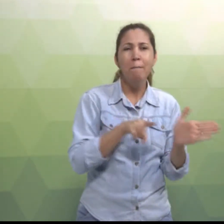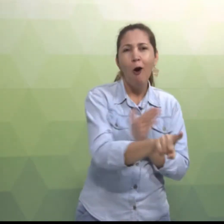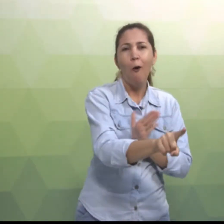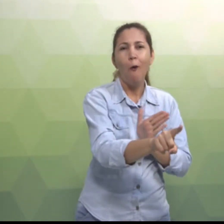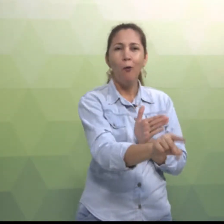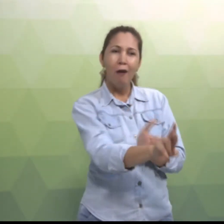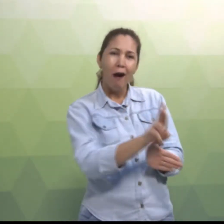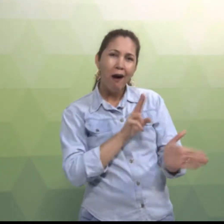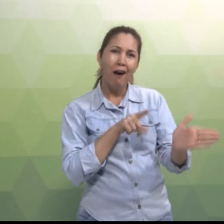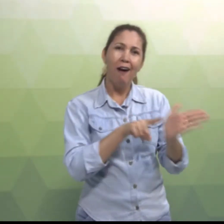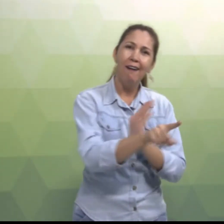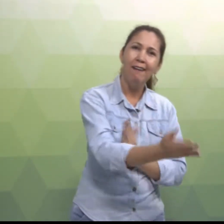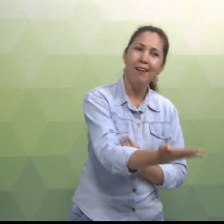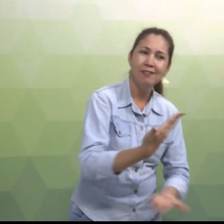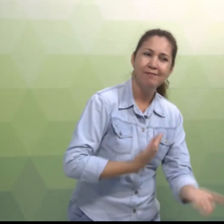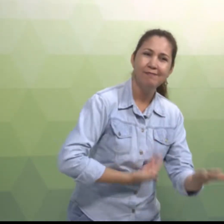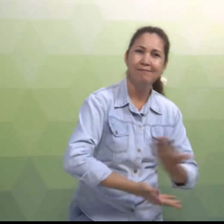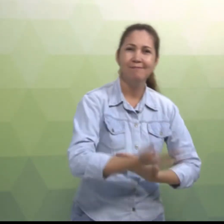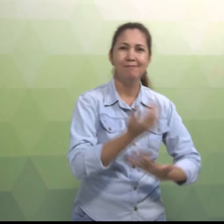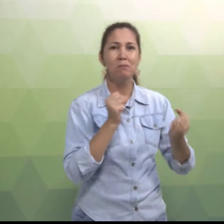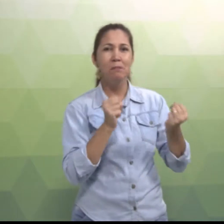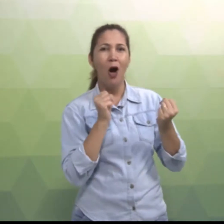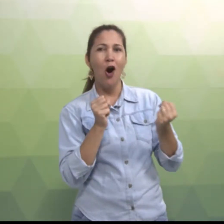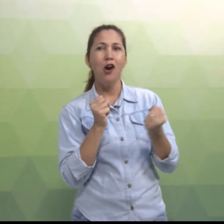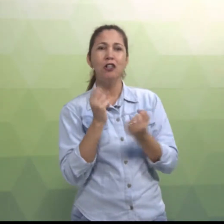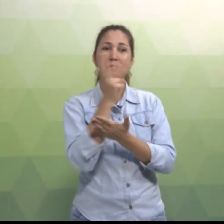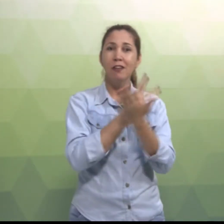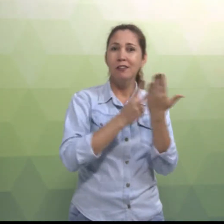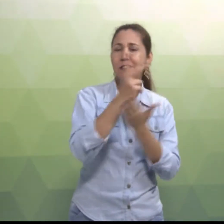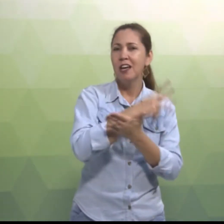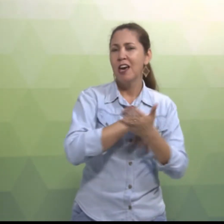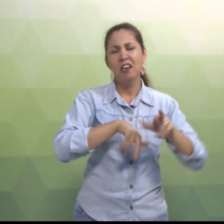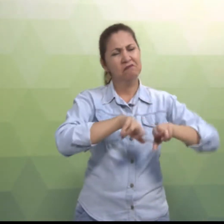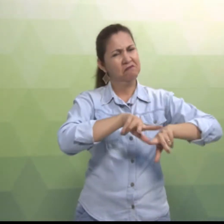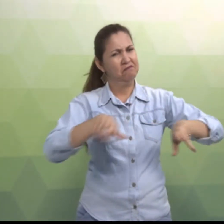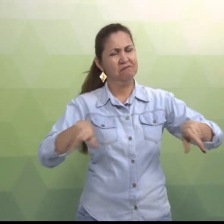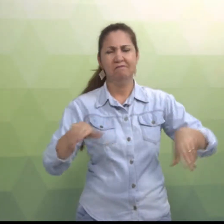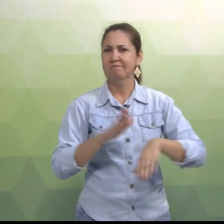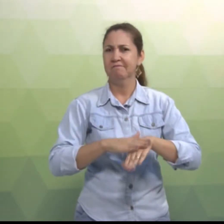ele. Então, eu posso fazer perguntas para que ele me responda,